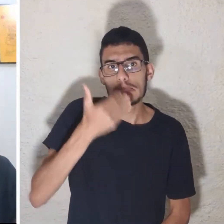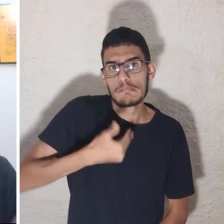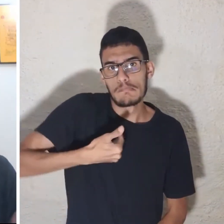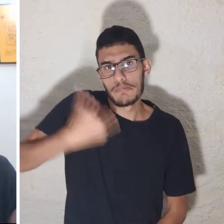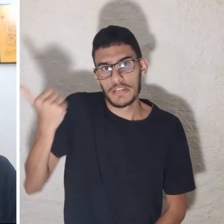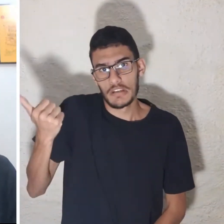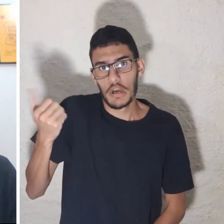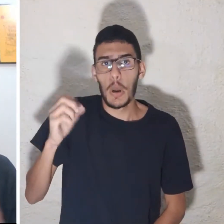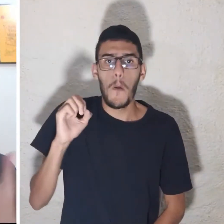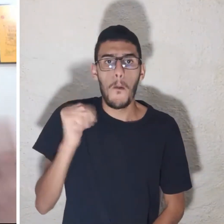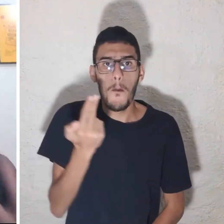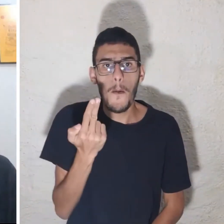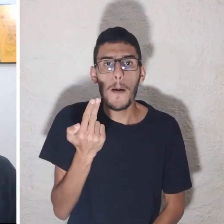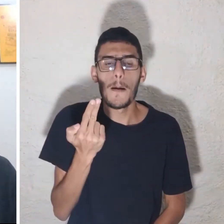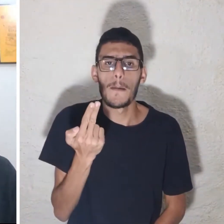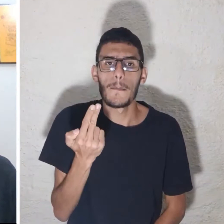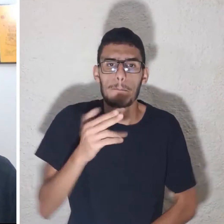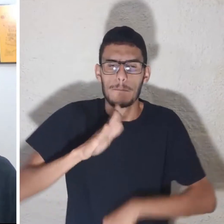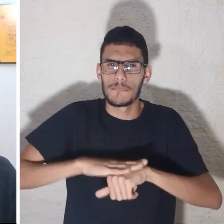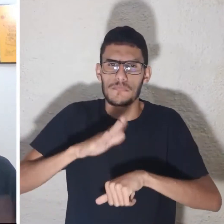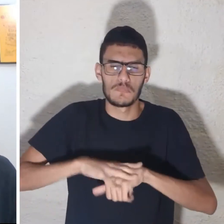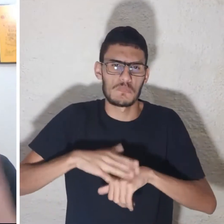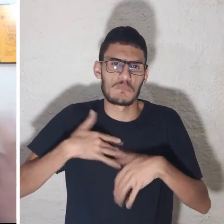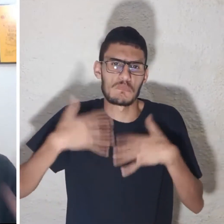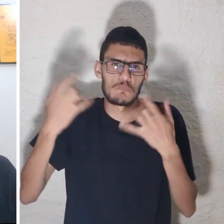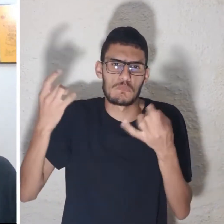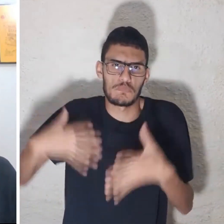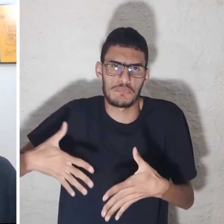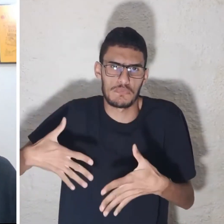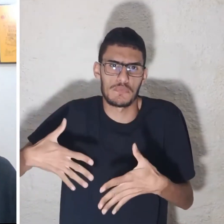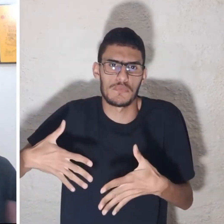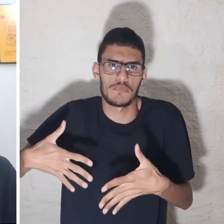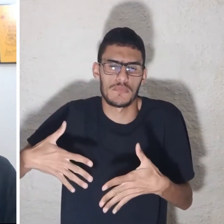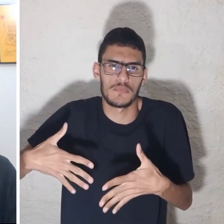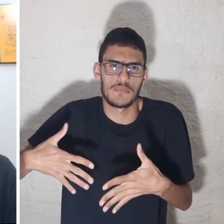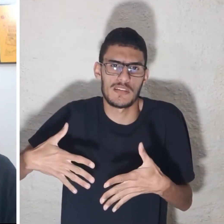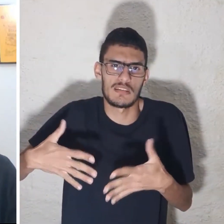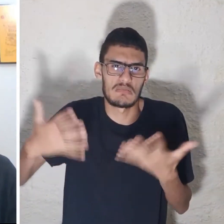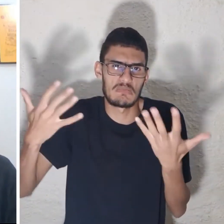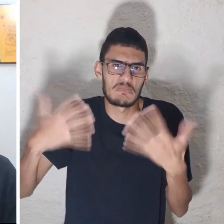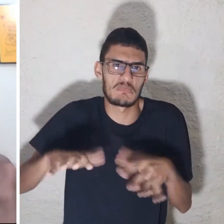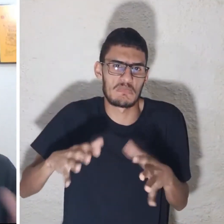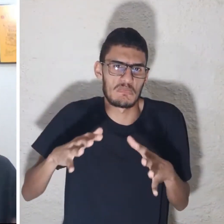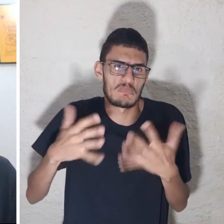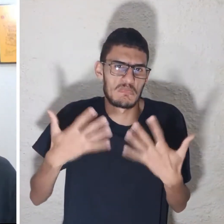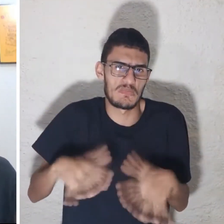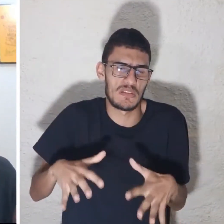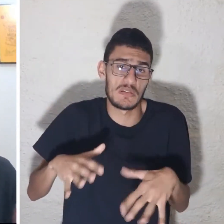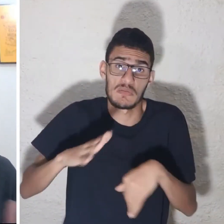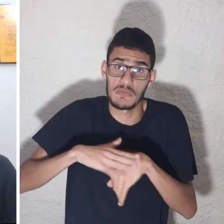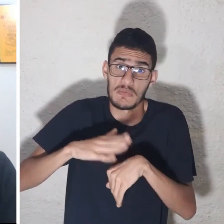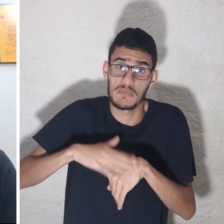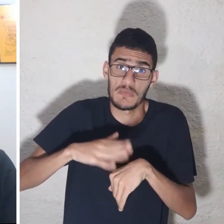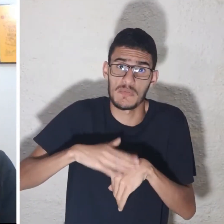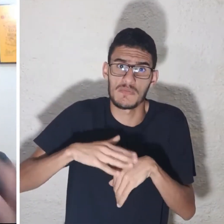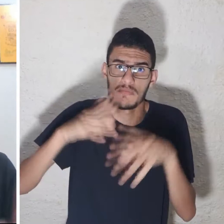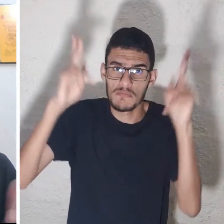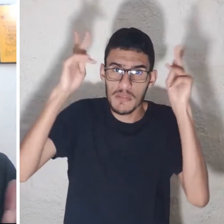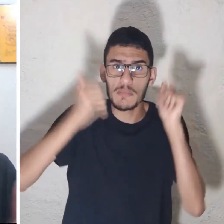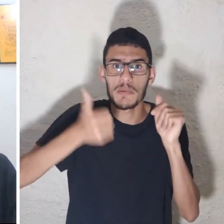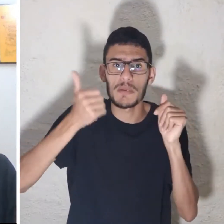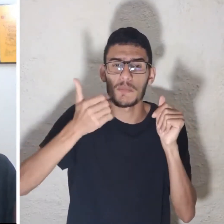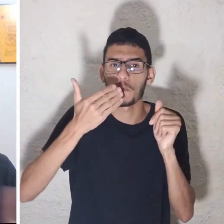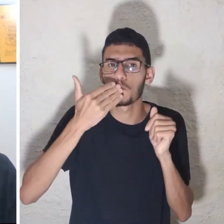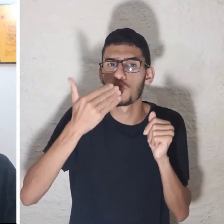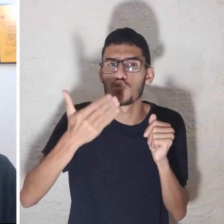que os retira do poder, ou quando eles optam por deixar o poder, o que é chamado de abdicação. No caso, o Dom Pedro